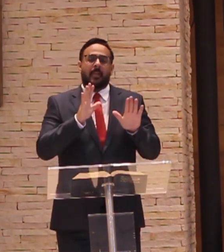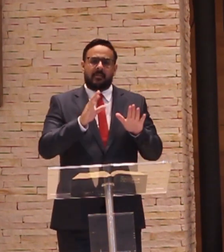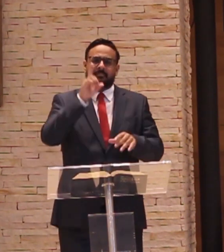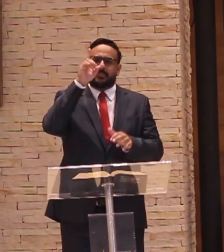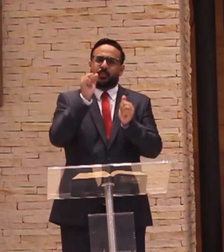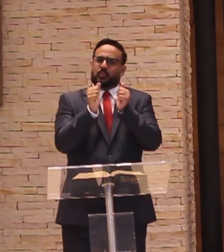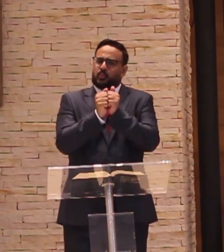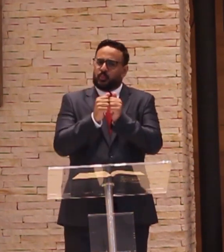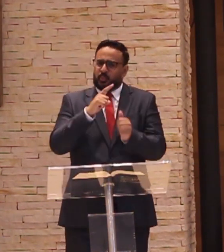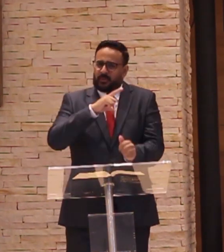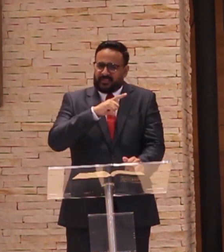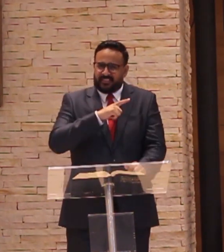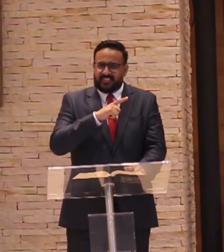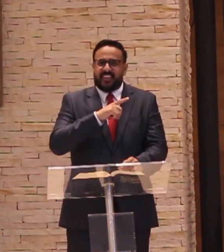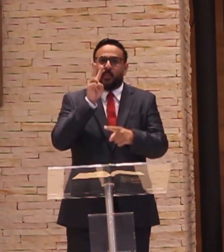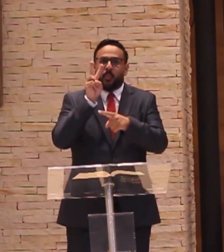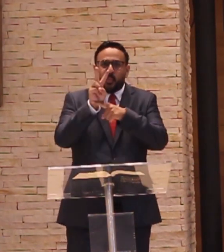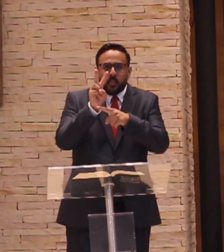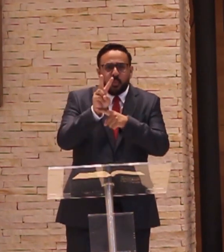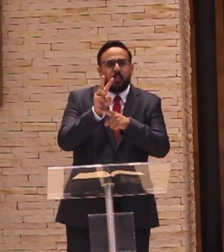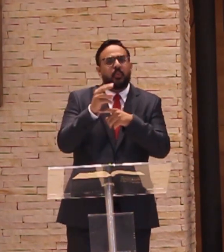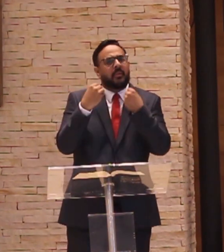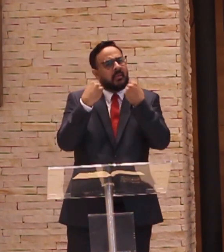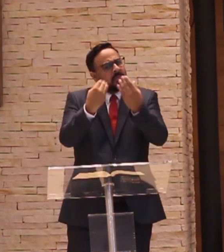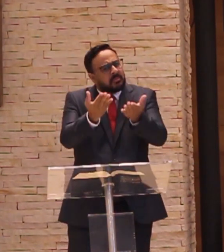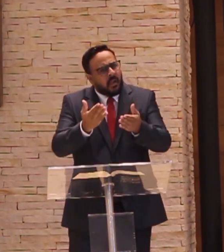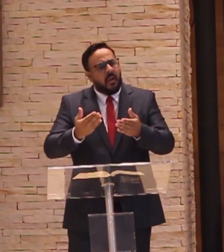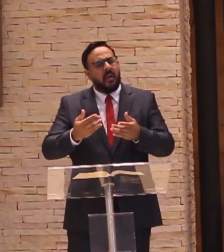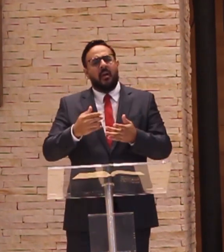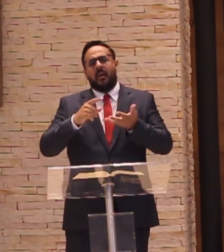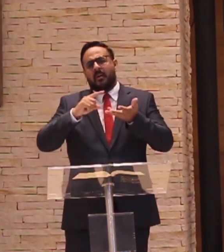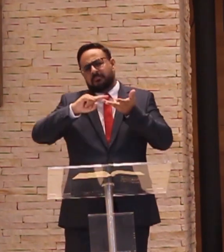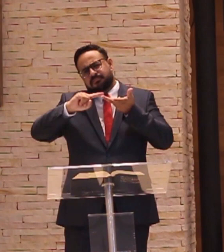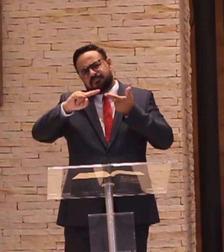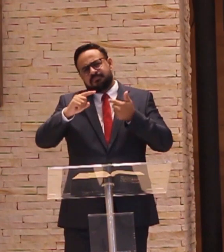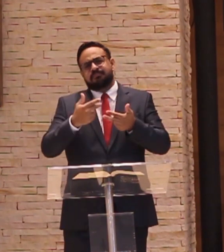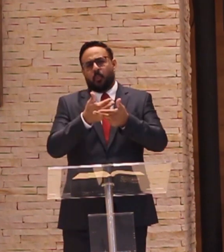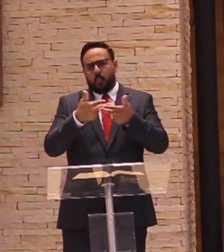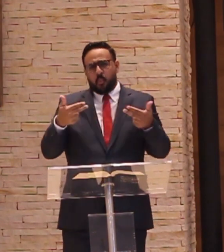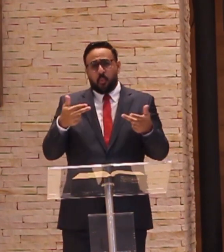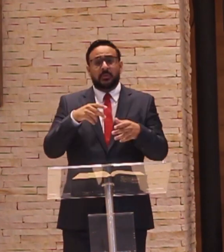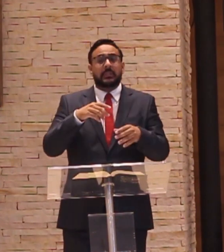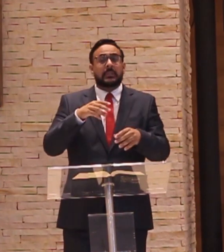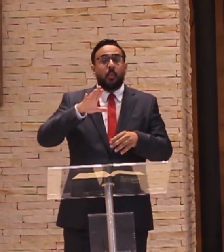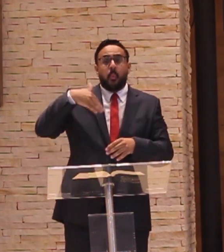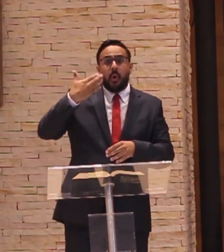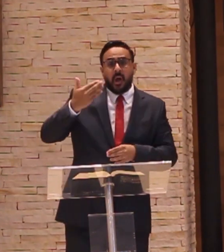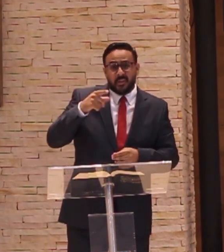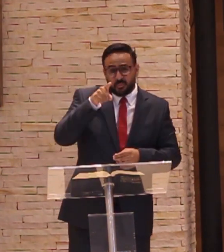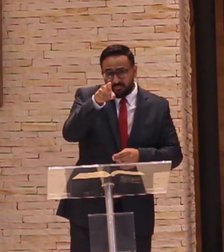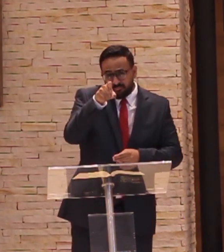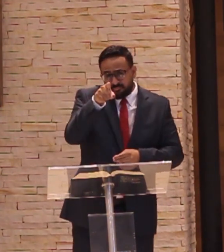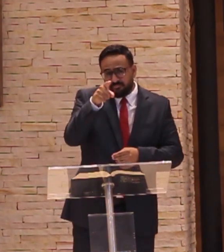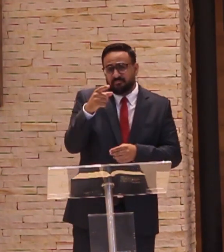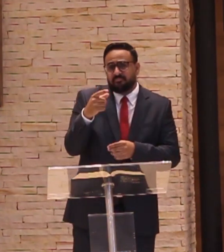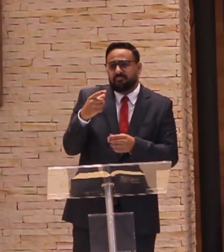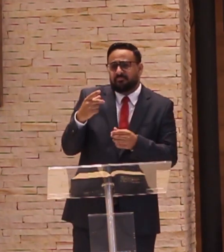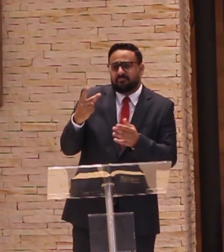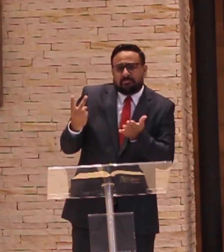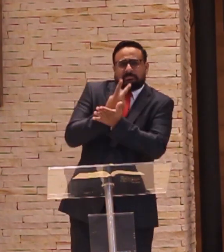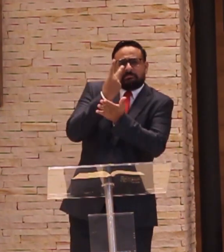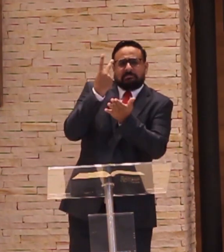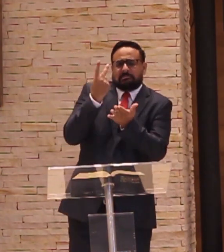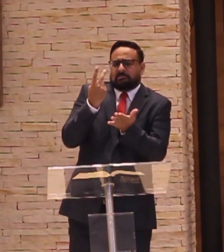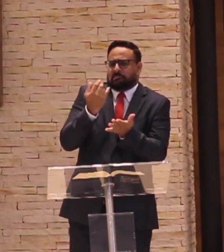você não percebe, mas Deus está junto com você. Ele cuida de você e ele quer te dar as bênçãos que você precisa.